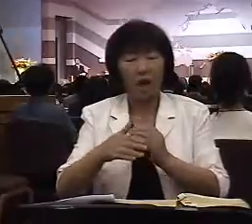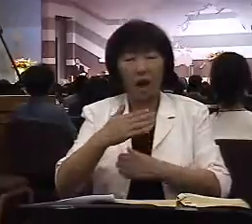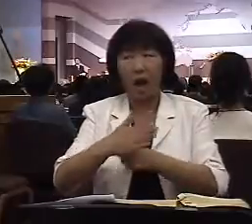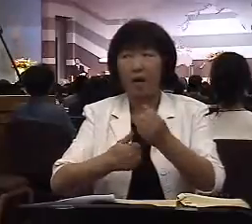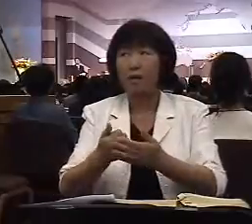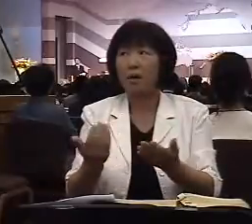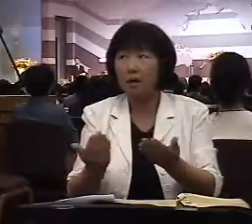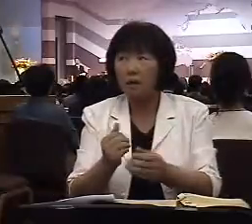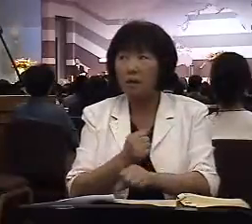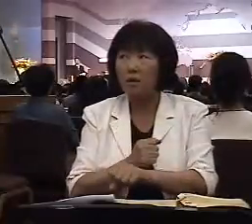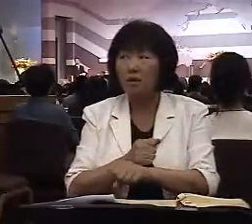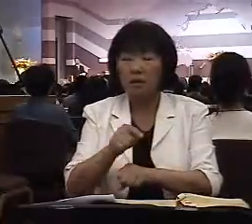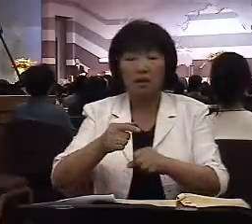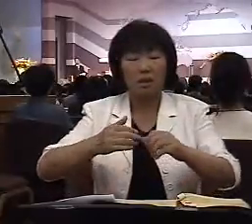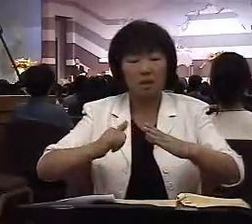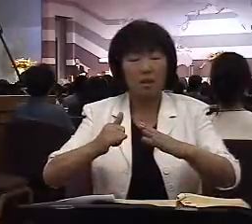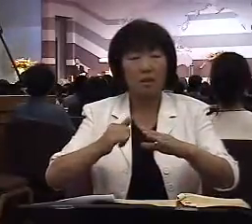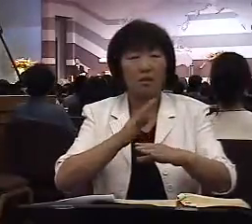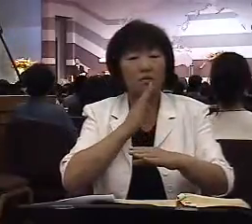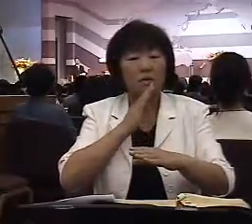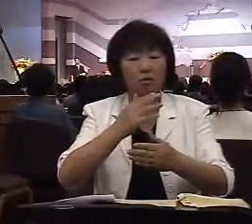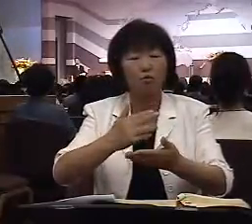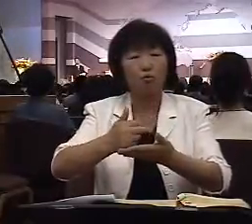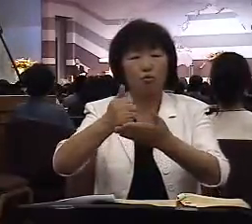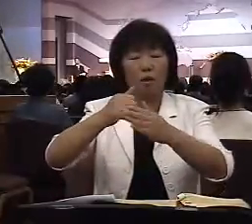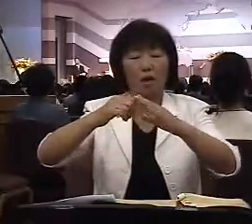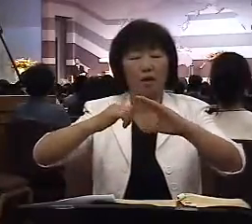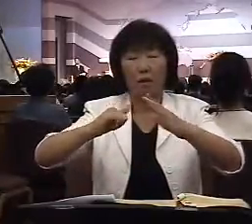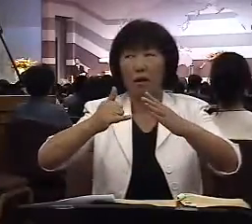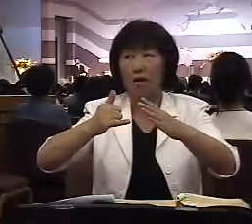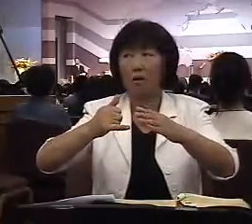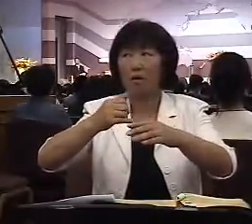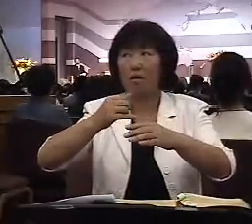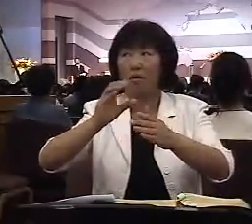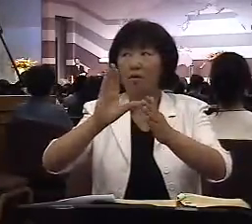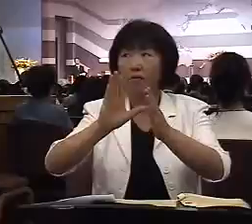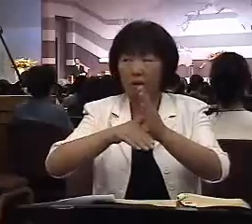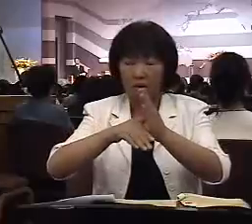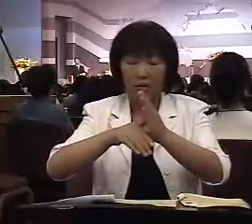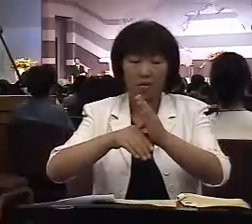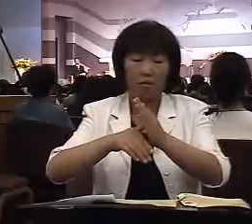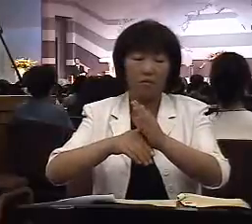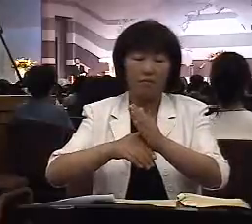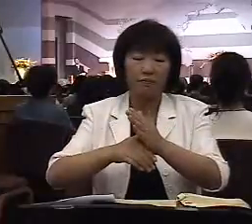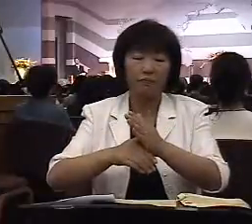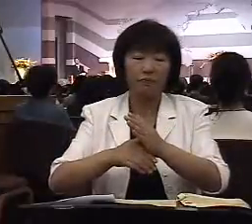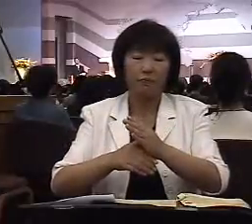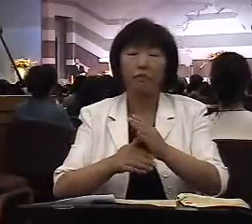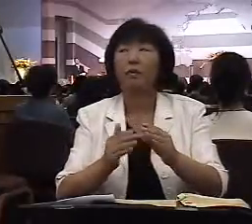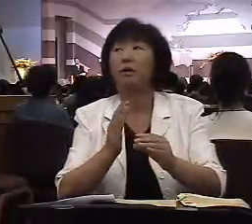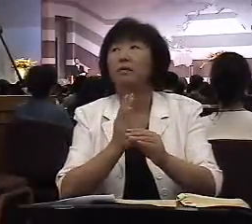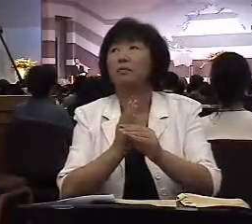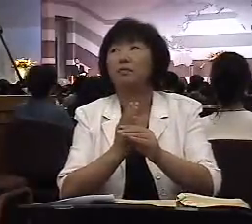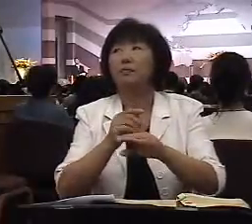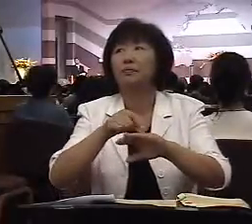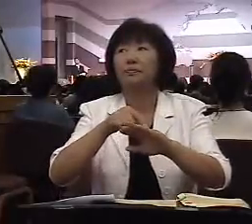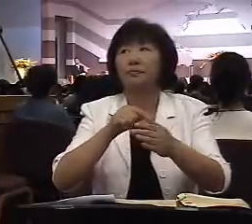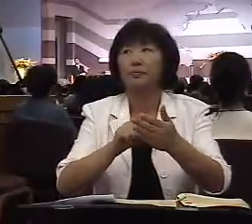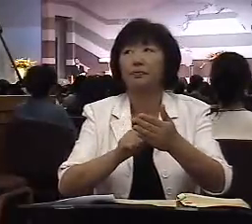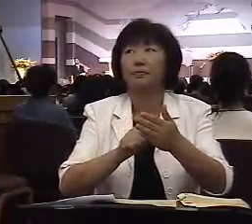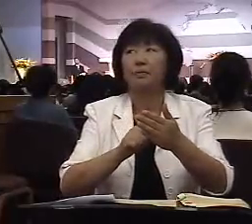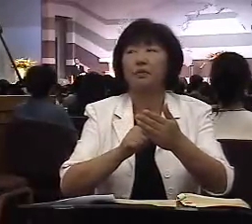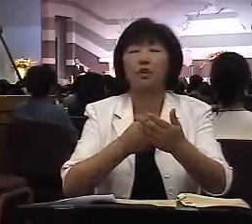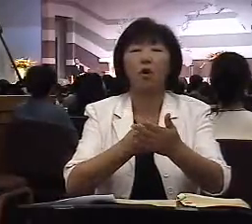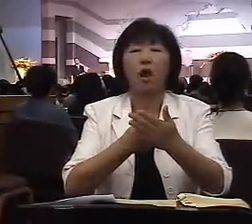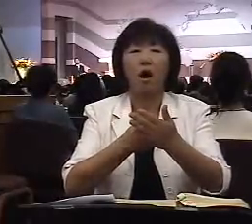세상을 주님의 나라로 만드는 때에 하나님의 가장 중요한 중심적인 전략이 되는 것